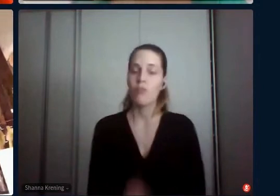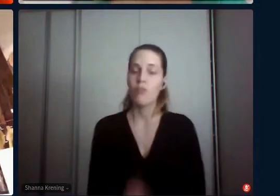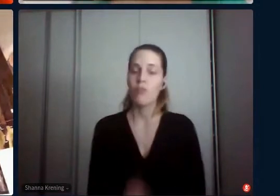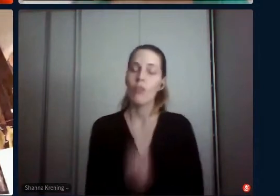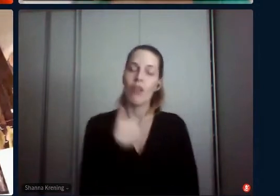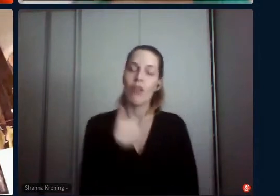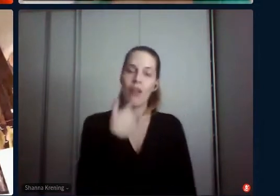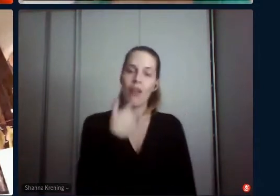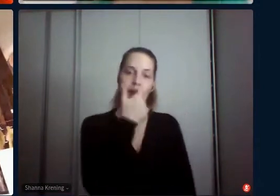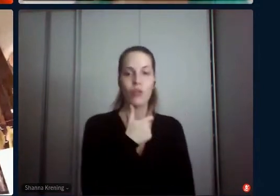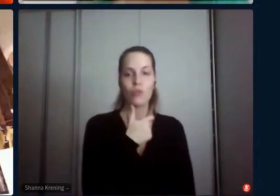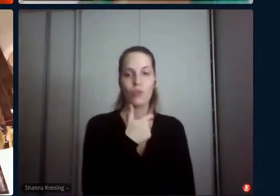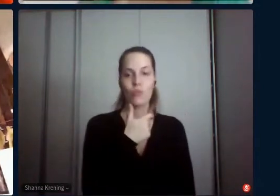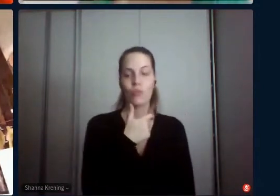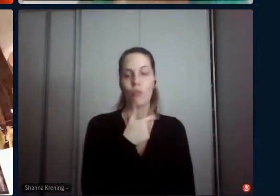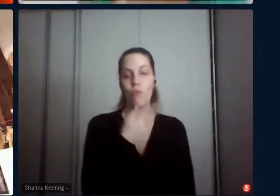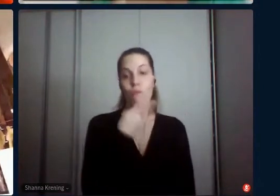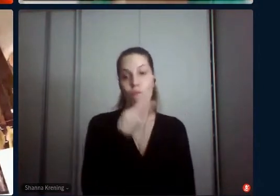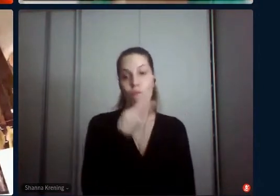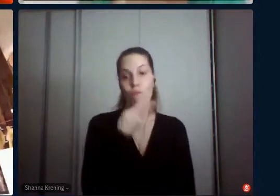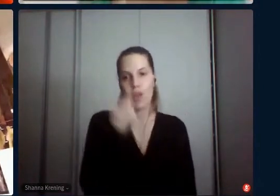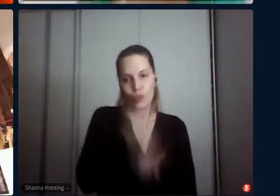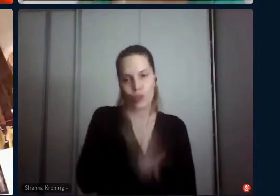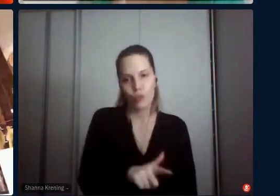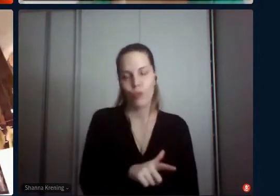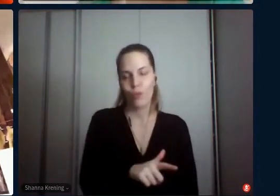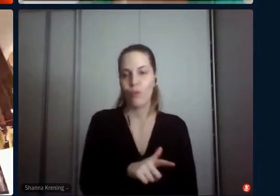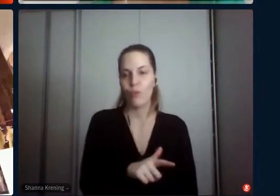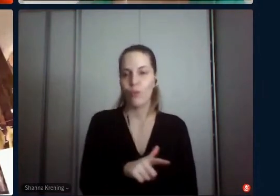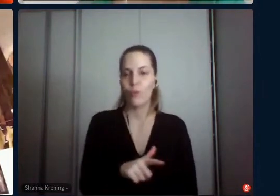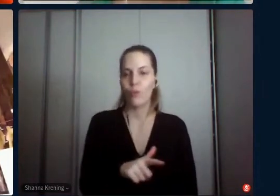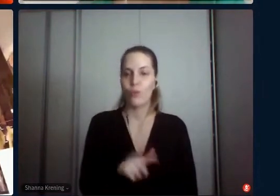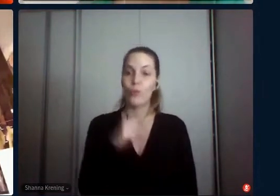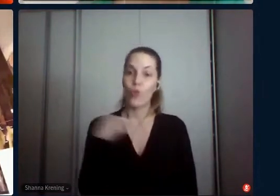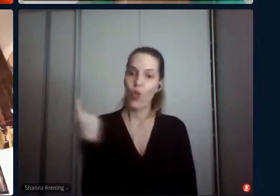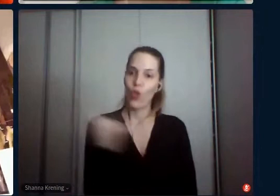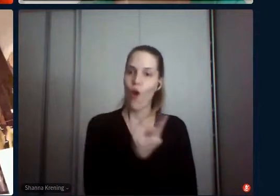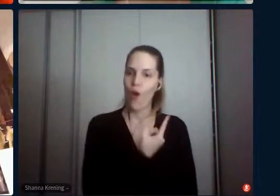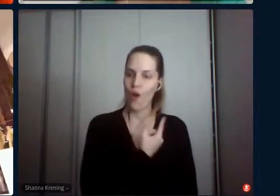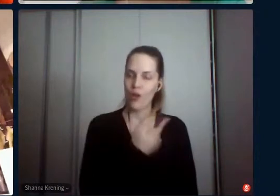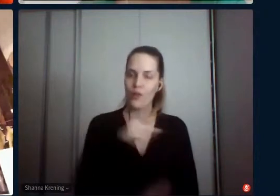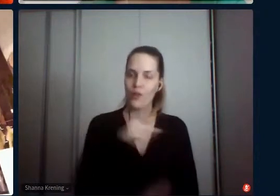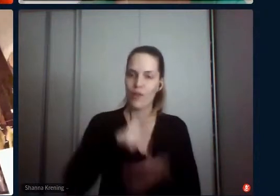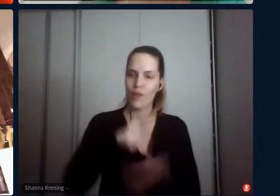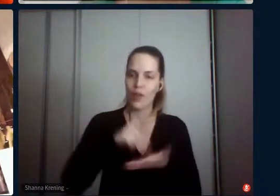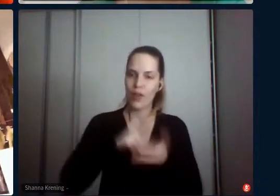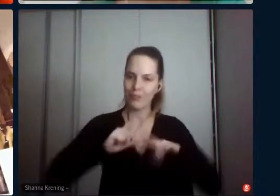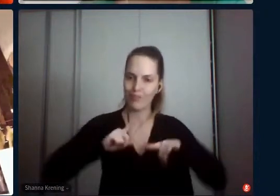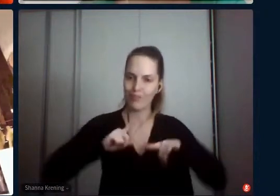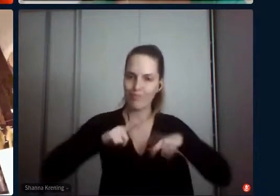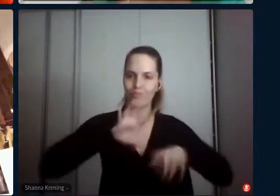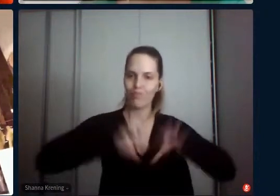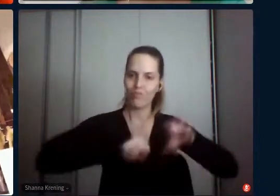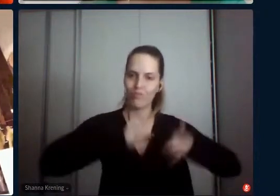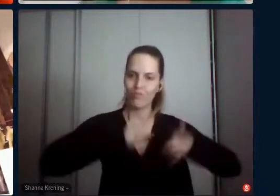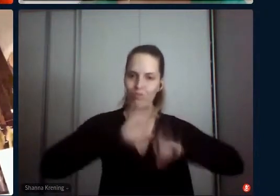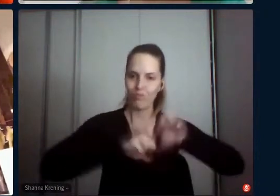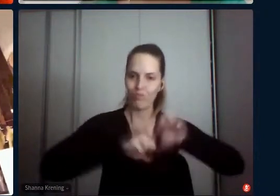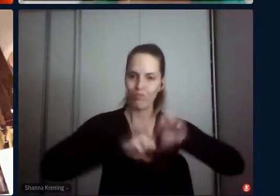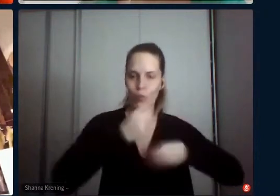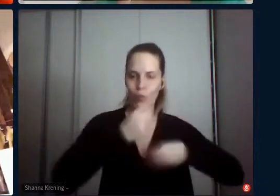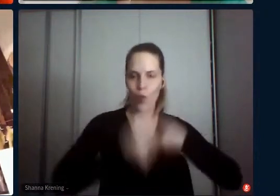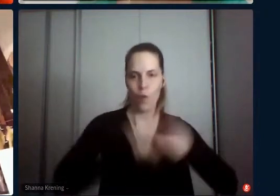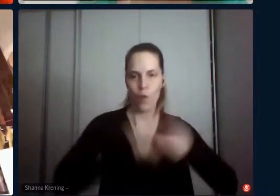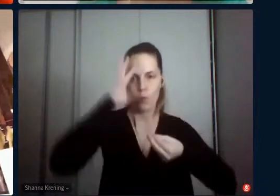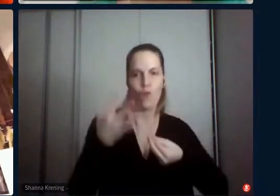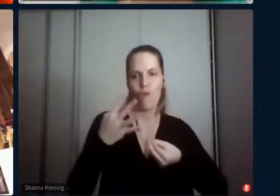o quanto nós estamos em busca de soluções que contemplem todas as necessidades de todas as pessoas